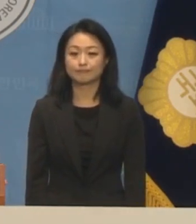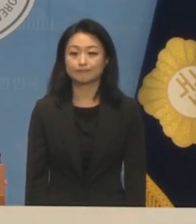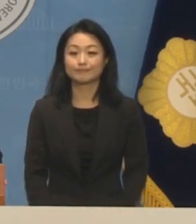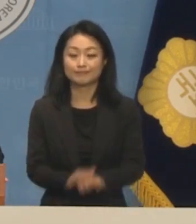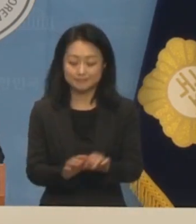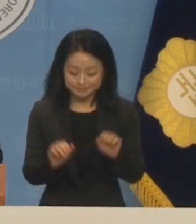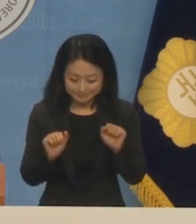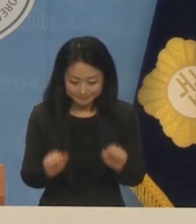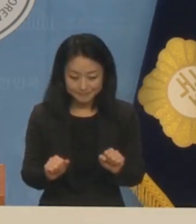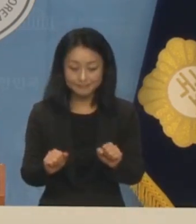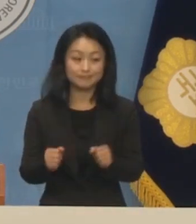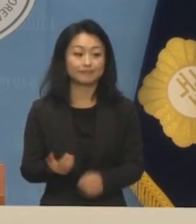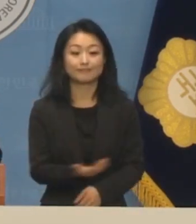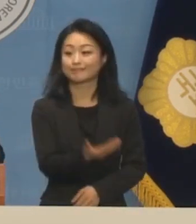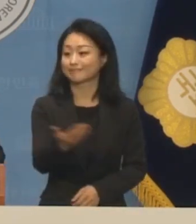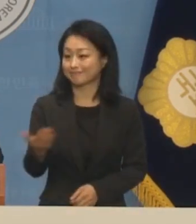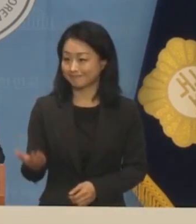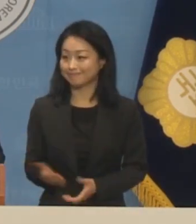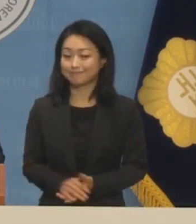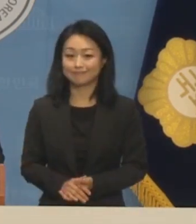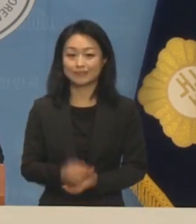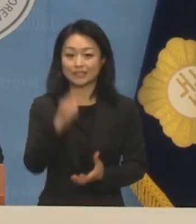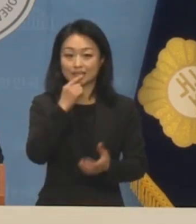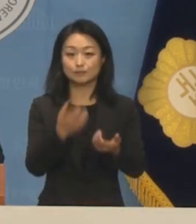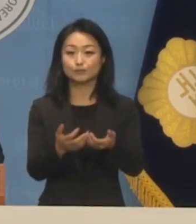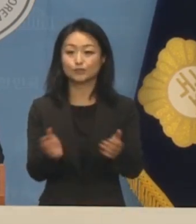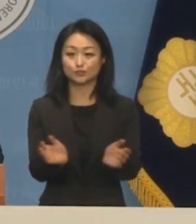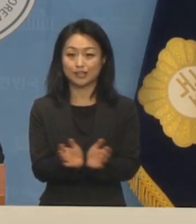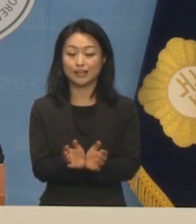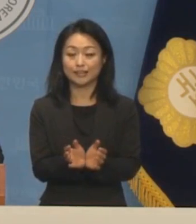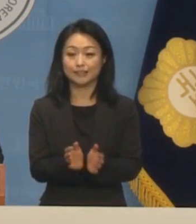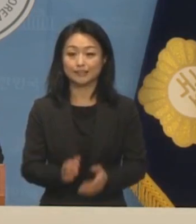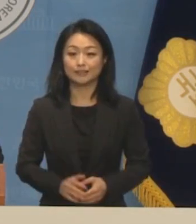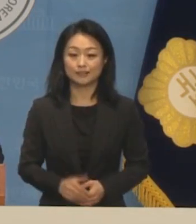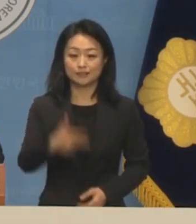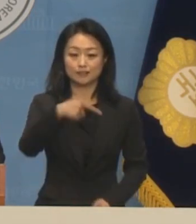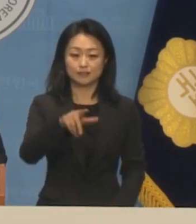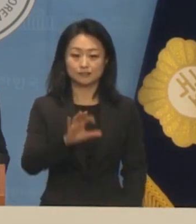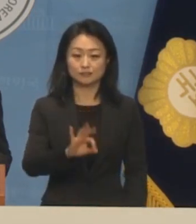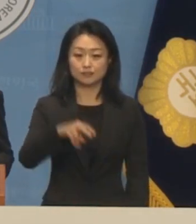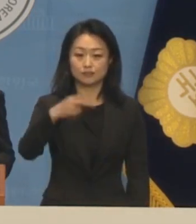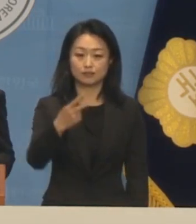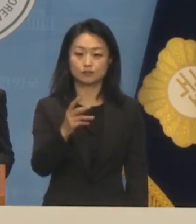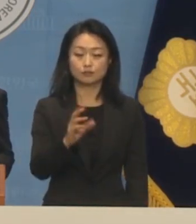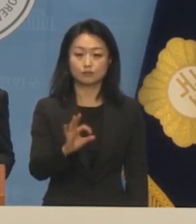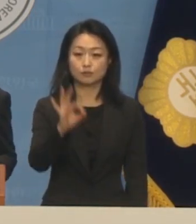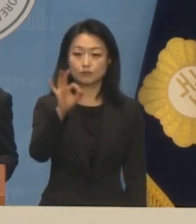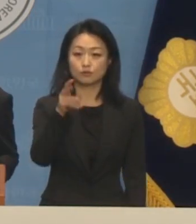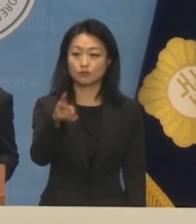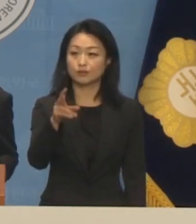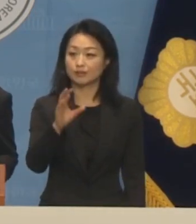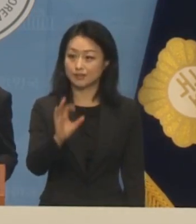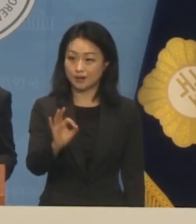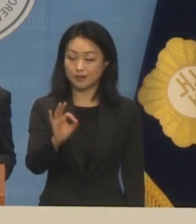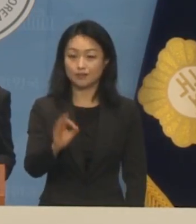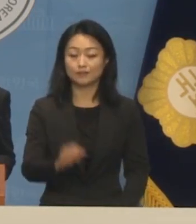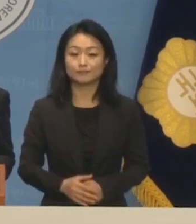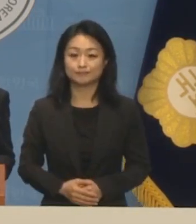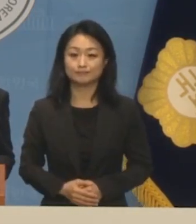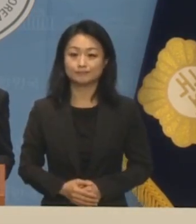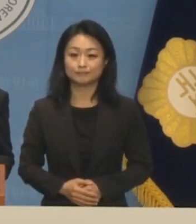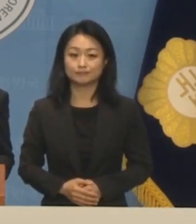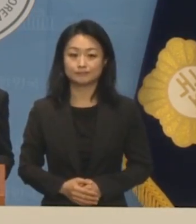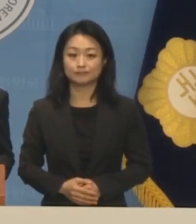안녕하십니까 언론인 여러분. 저는 더불어민주당 정동영입니다. 위성락 의원입니다.